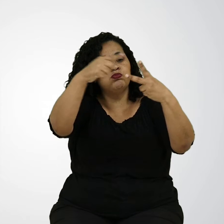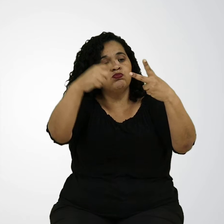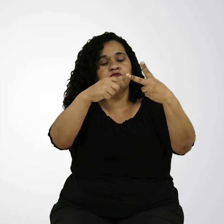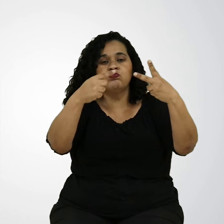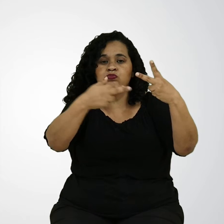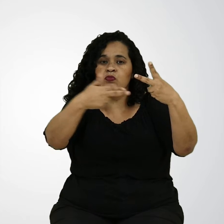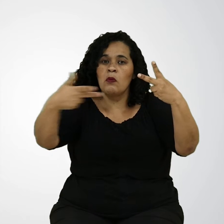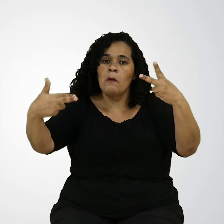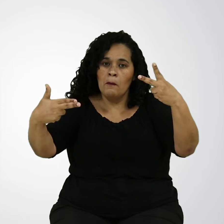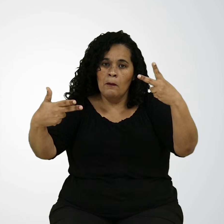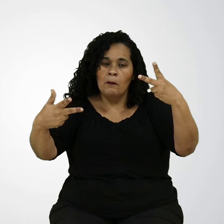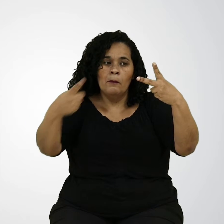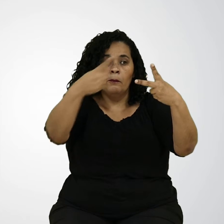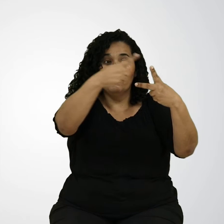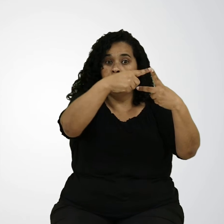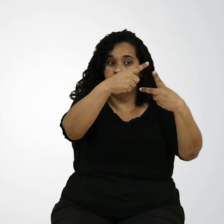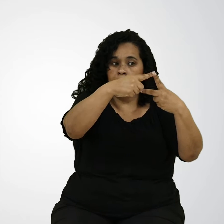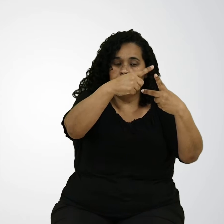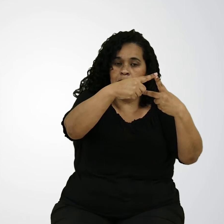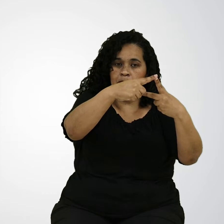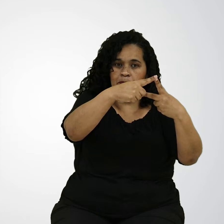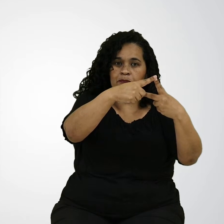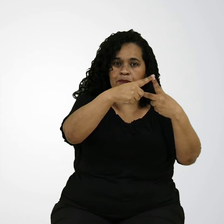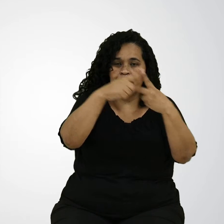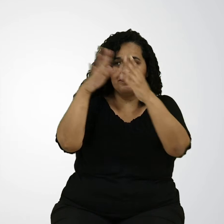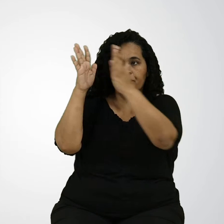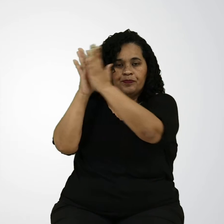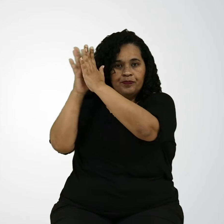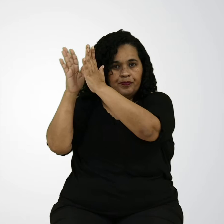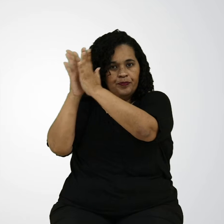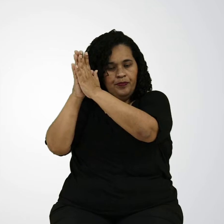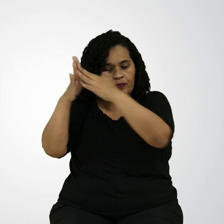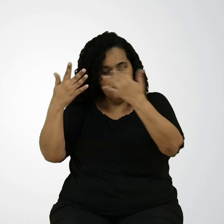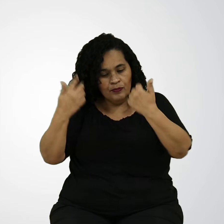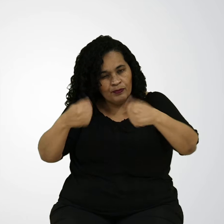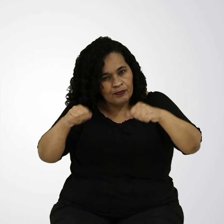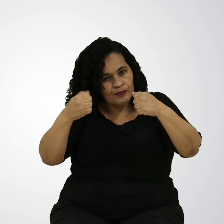traz. O primeiro princípio é que a oração deve ser uma prática